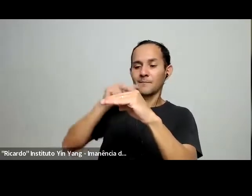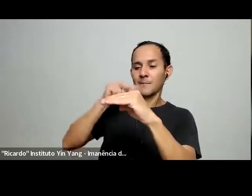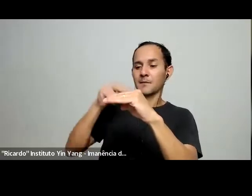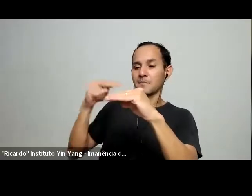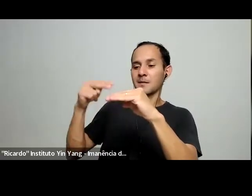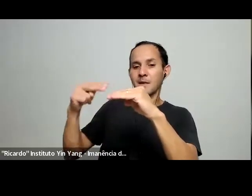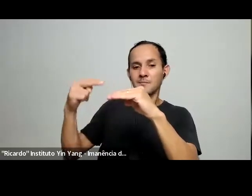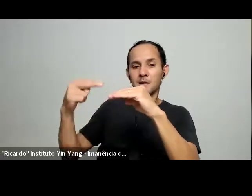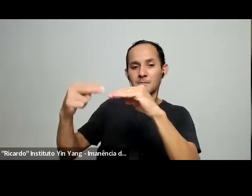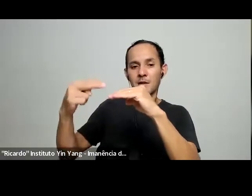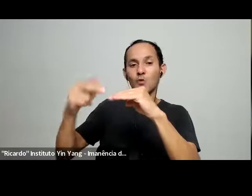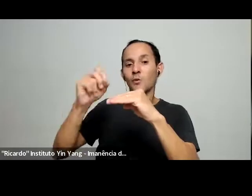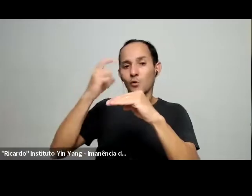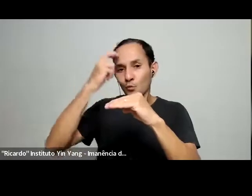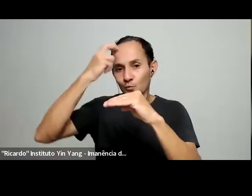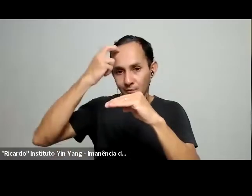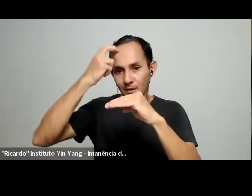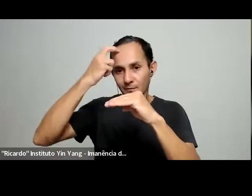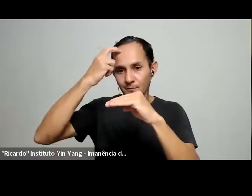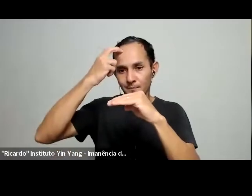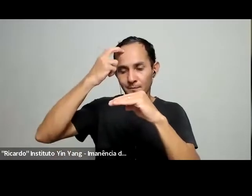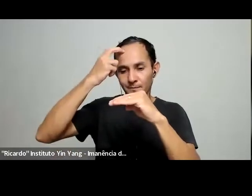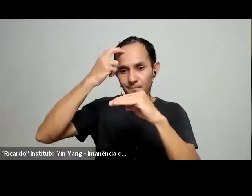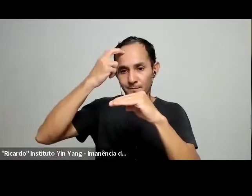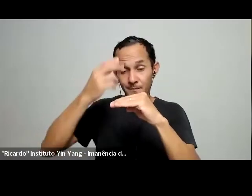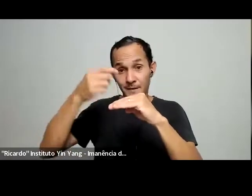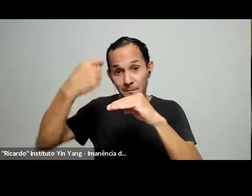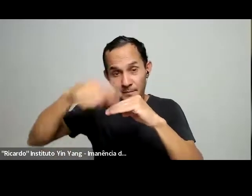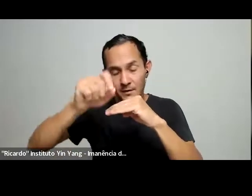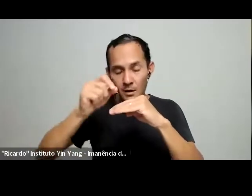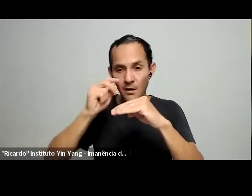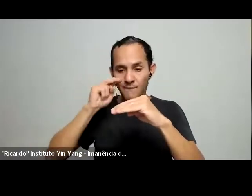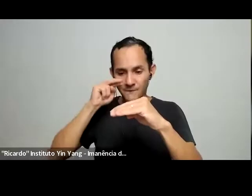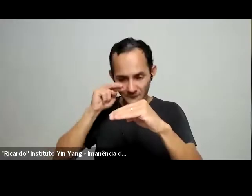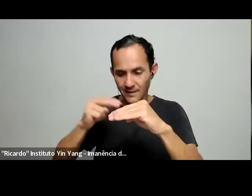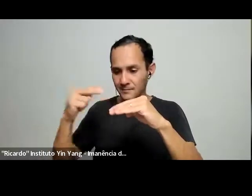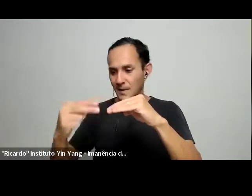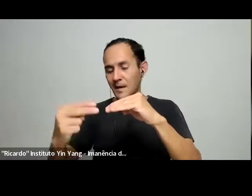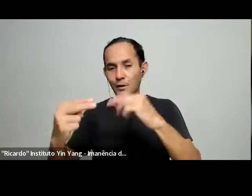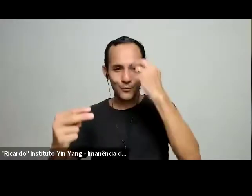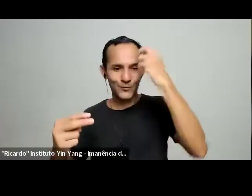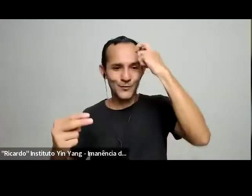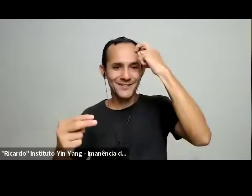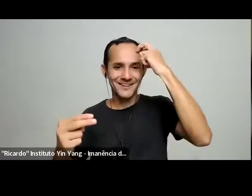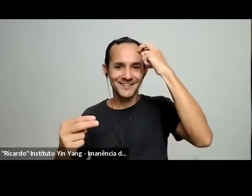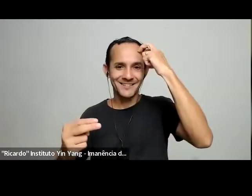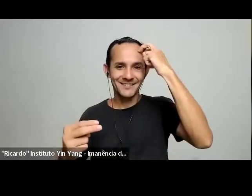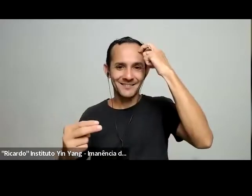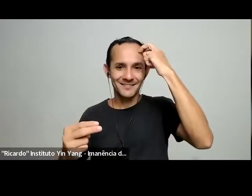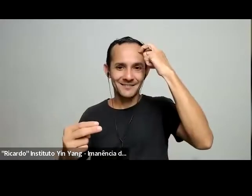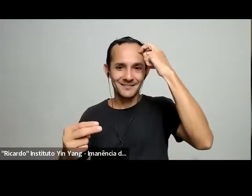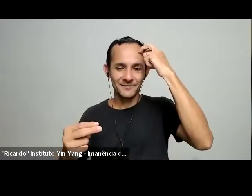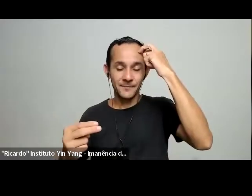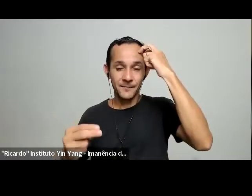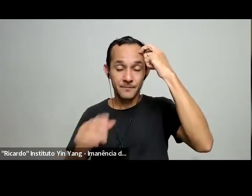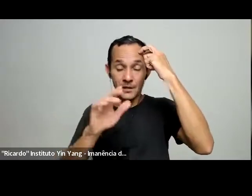arcabouços culturais, né? E a gente precisa considerar essas diferenças culturais dentro desse arcabouço.